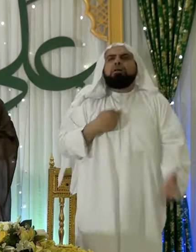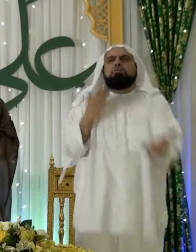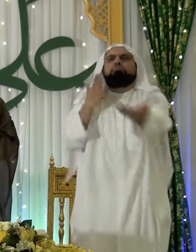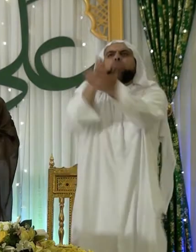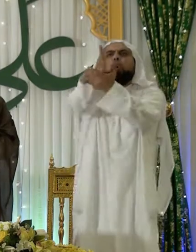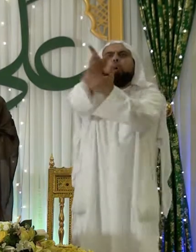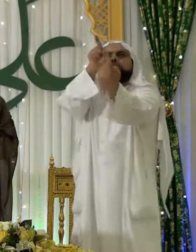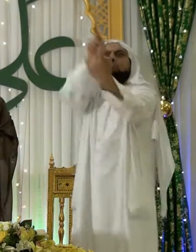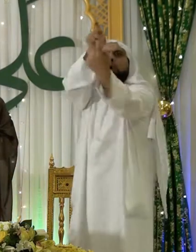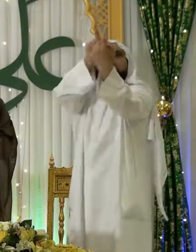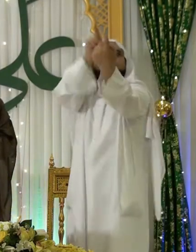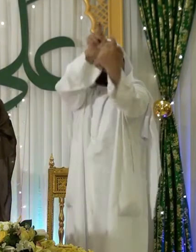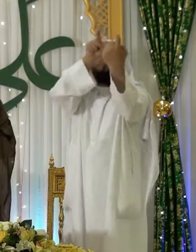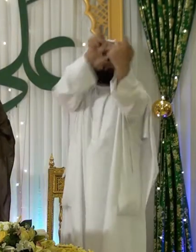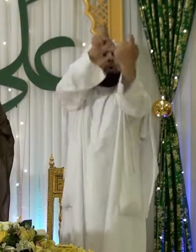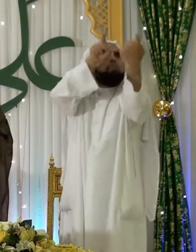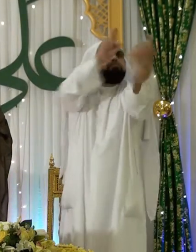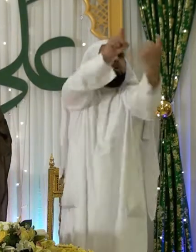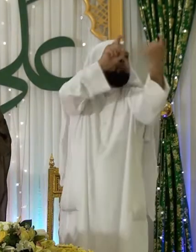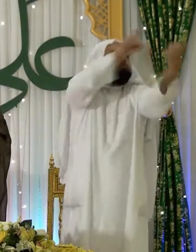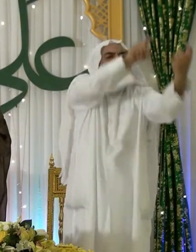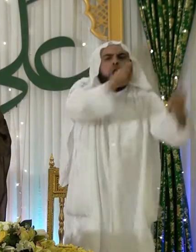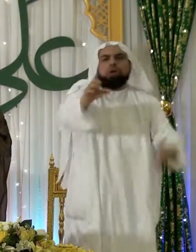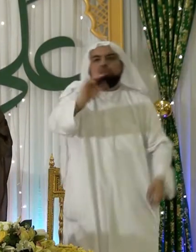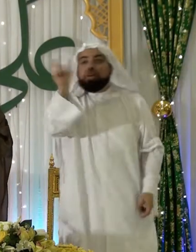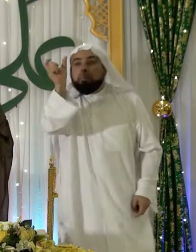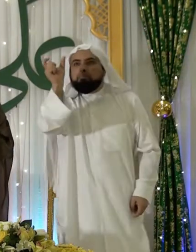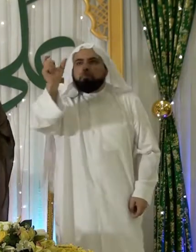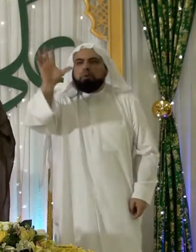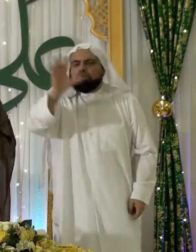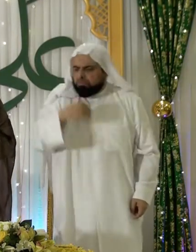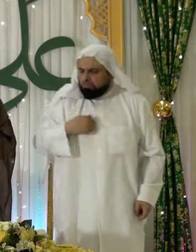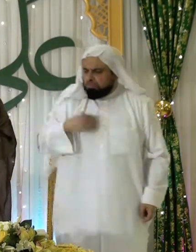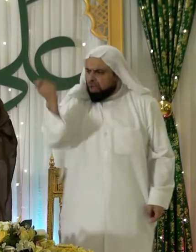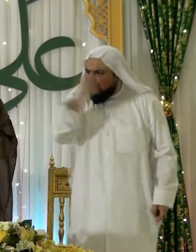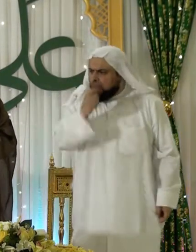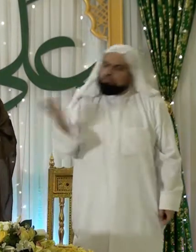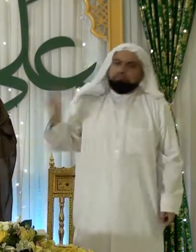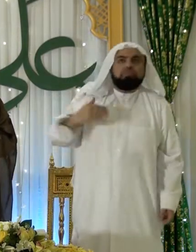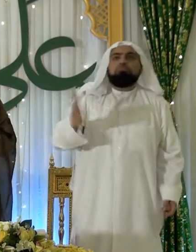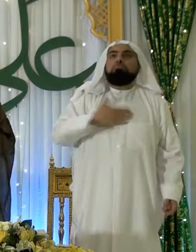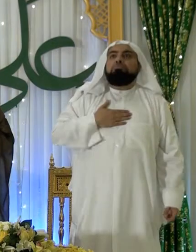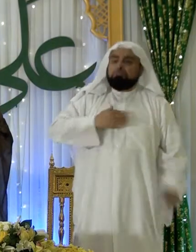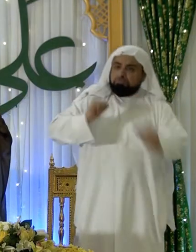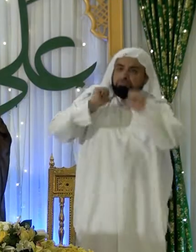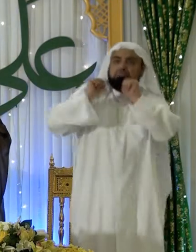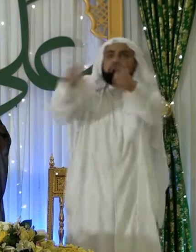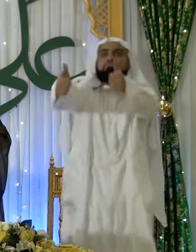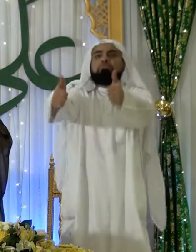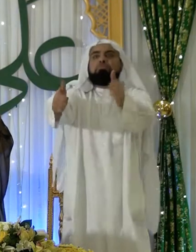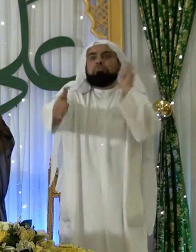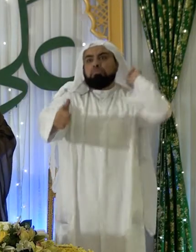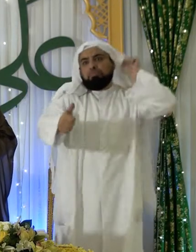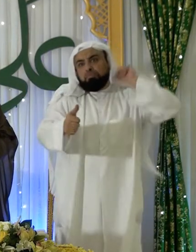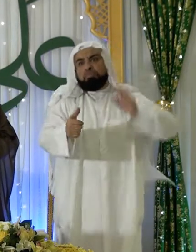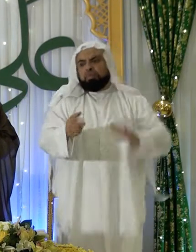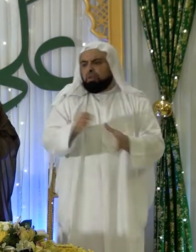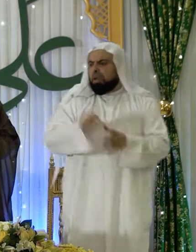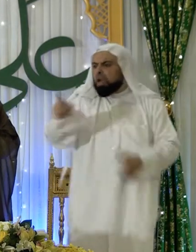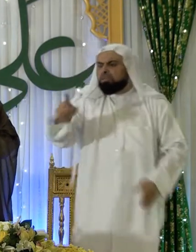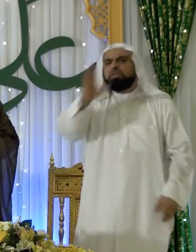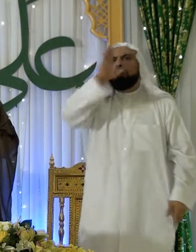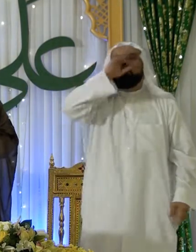حينما رسول الله صلى الله عليه وآله يخرج إلى الحرب يسلم لواء